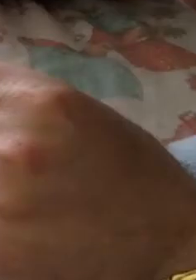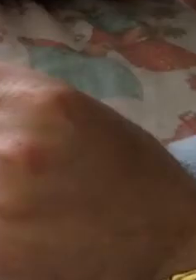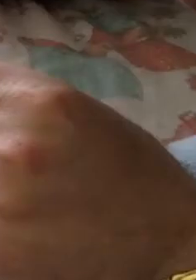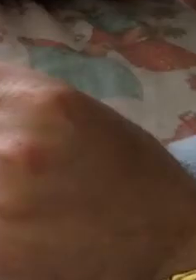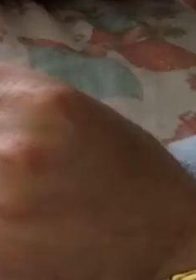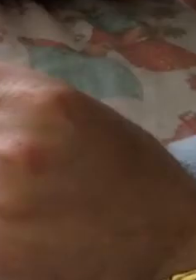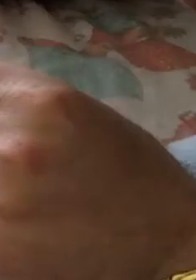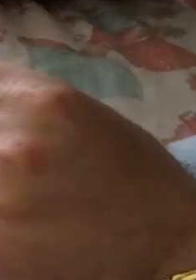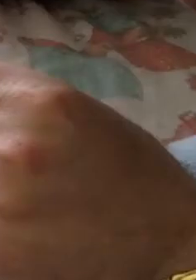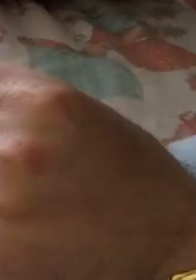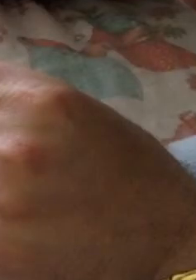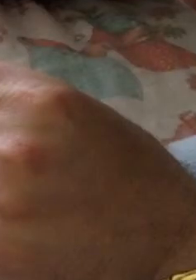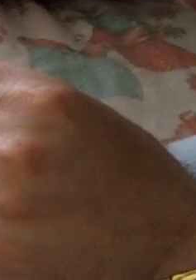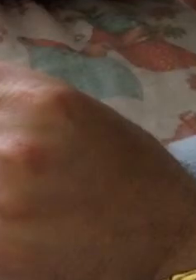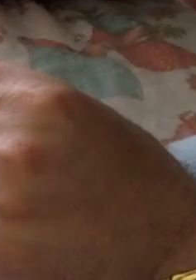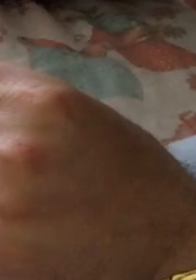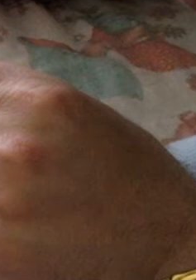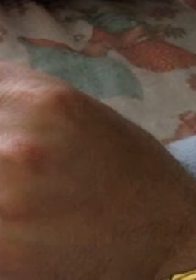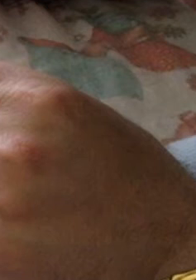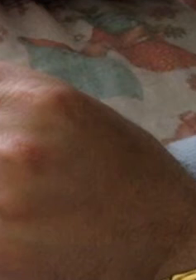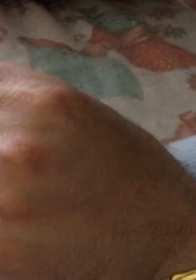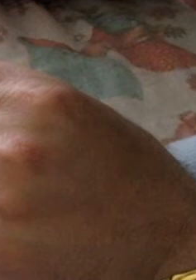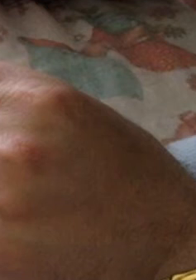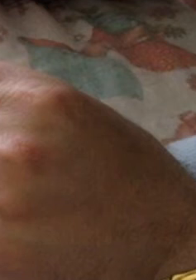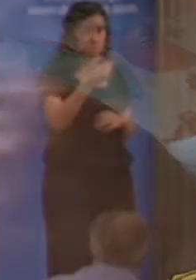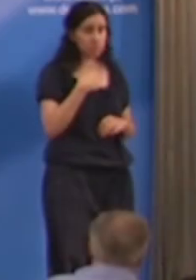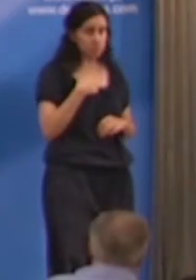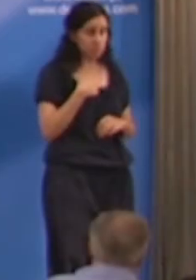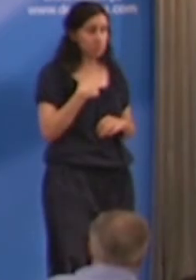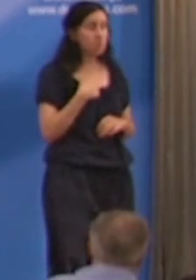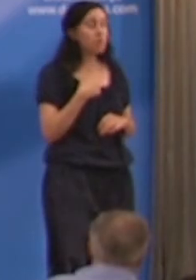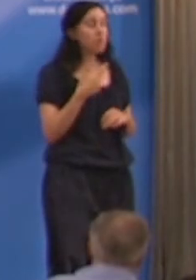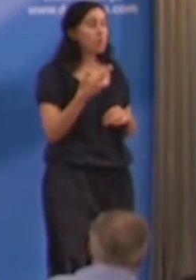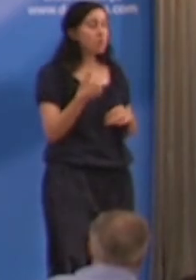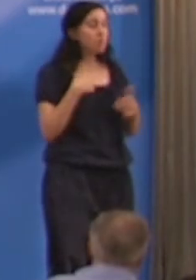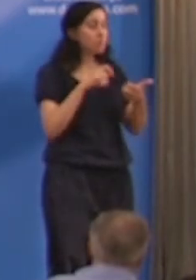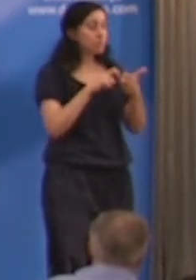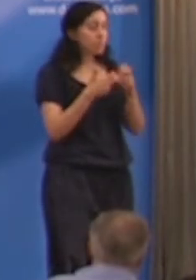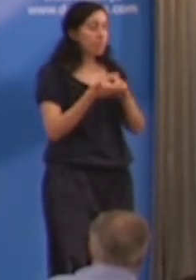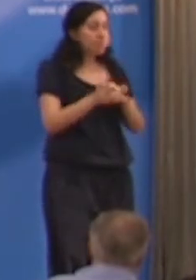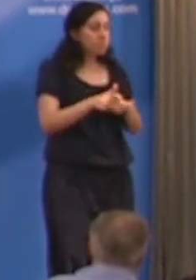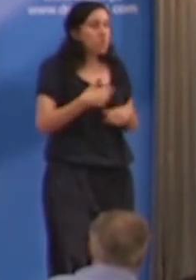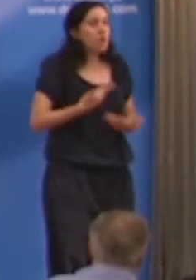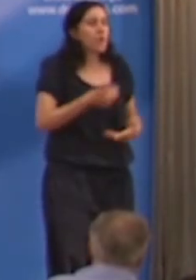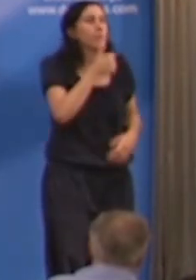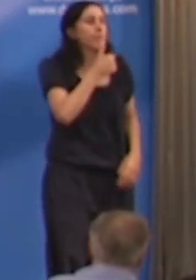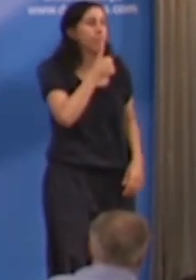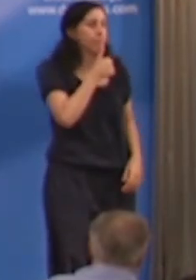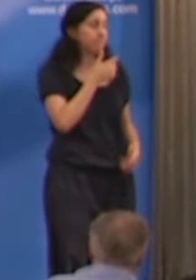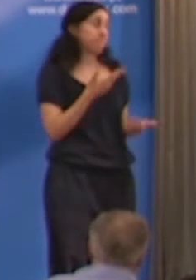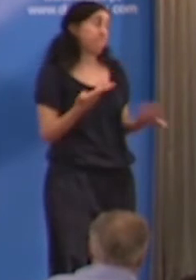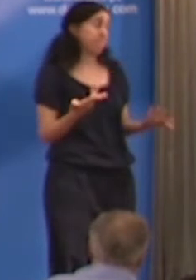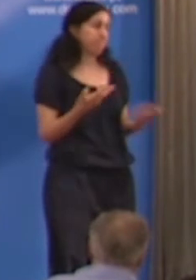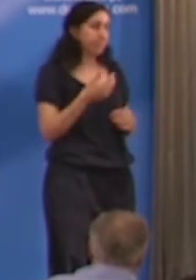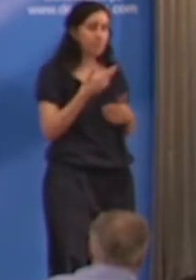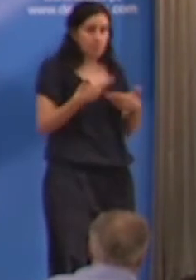Fiquei sem ouvir na totalidade aos 37 anos de idade e conheço um problema. E agora? Bom, eu